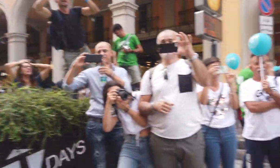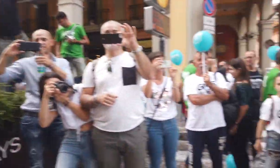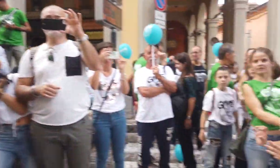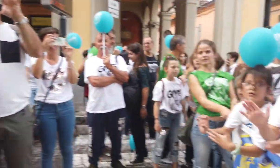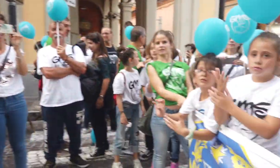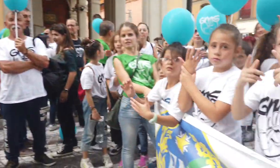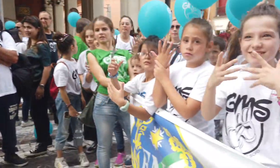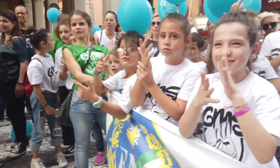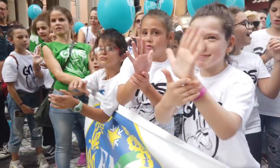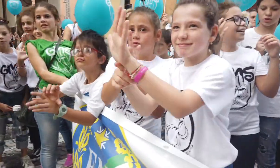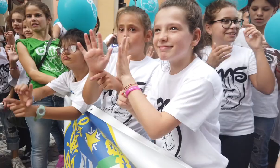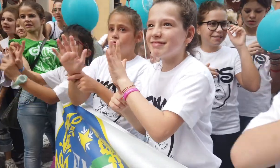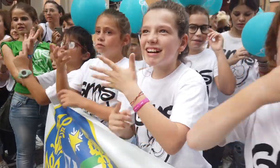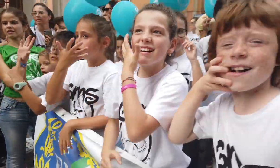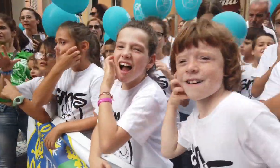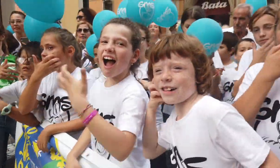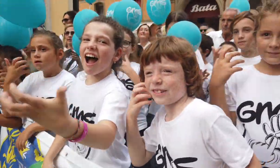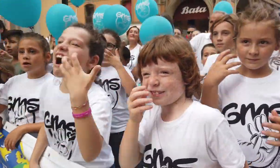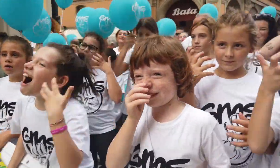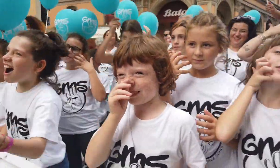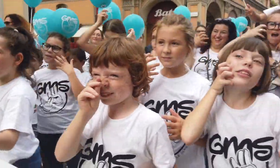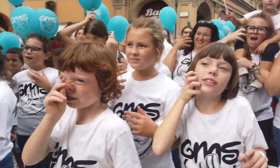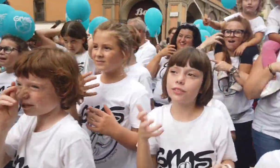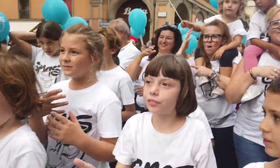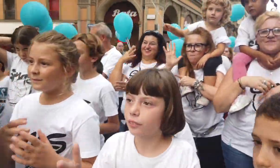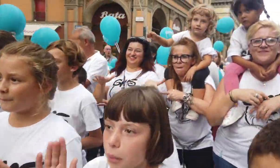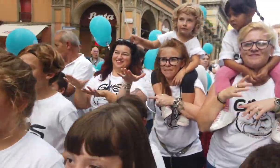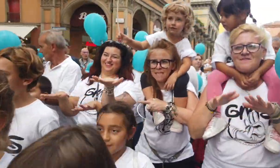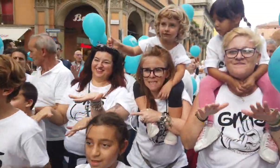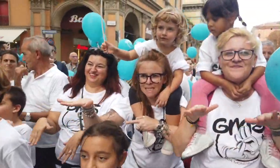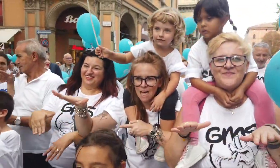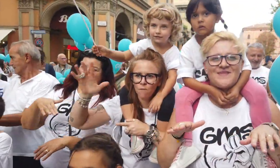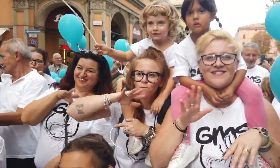Yes, you can.